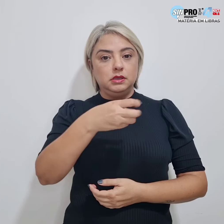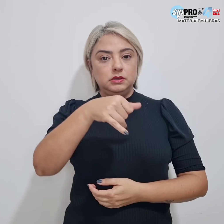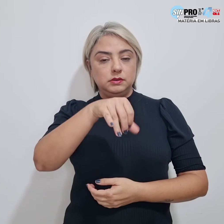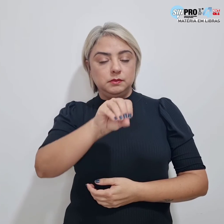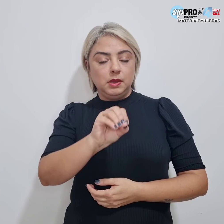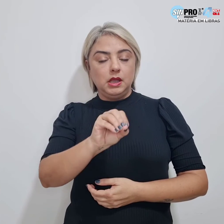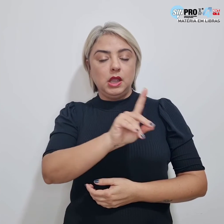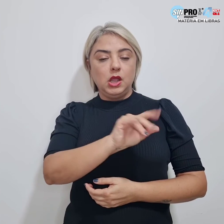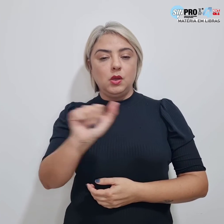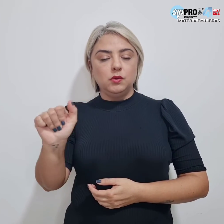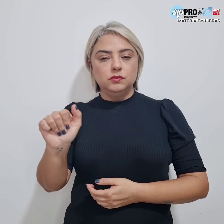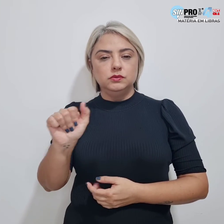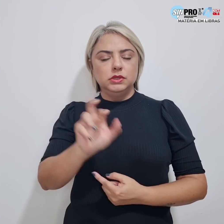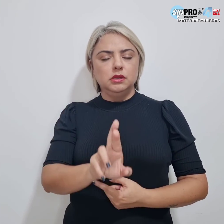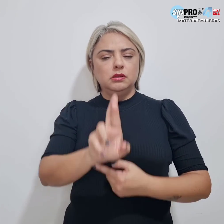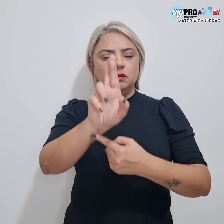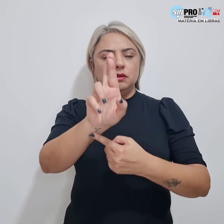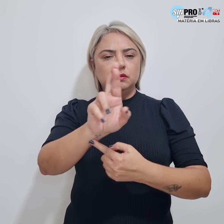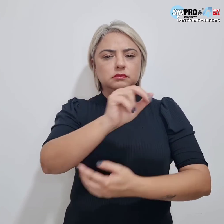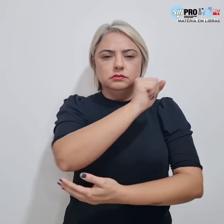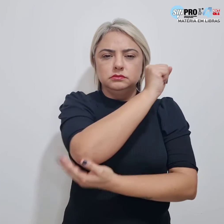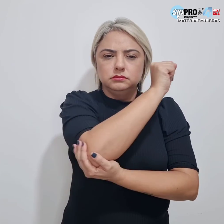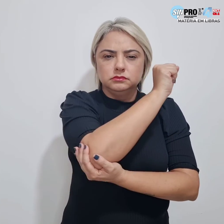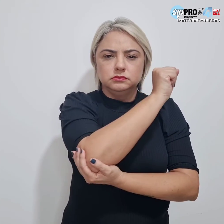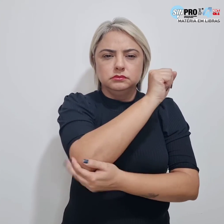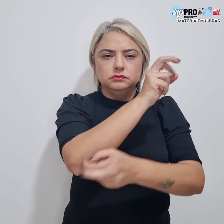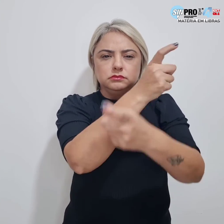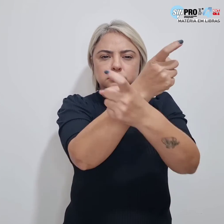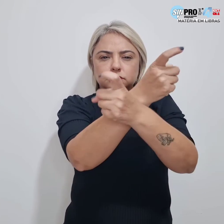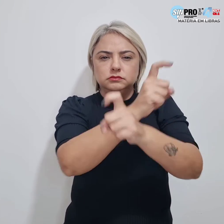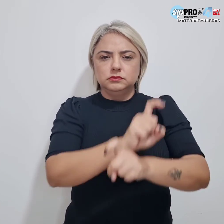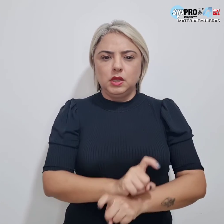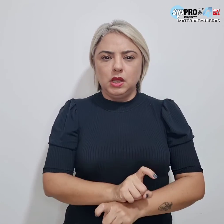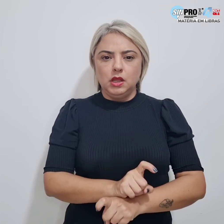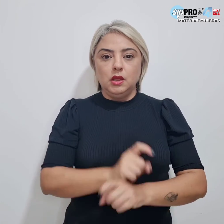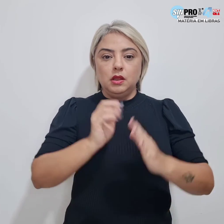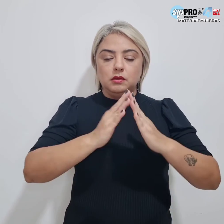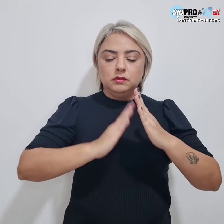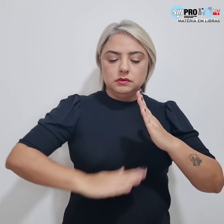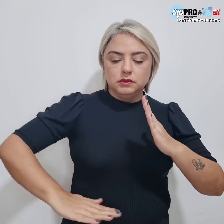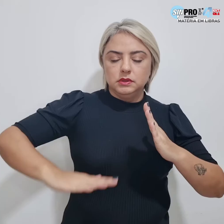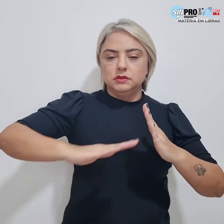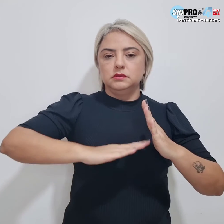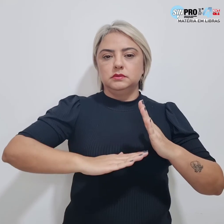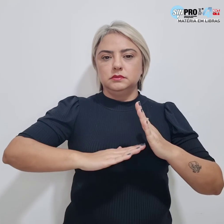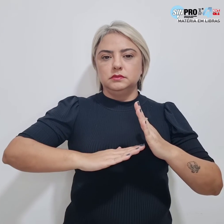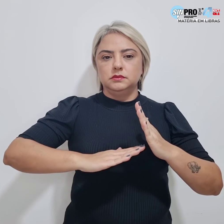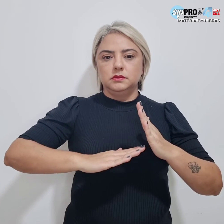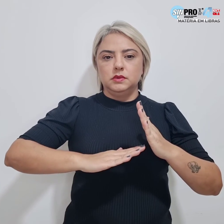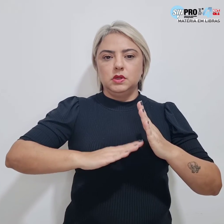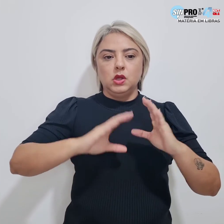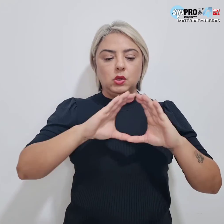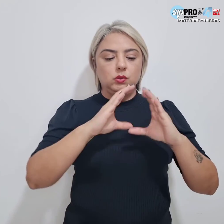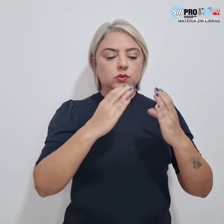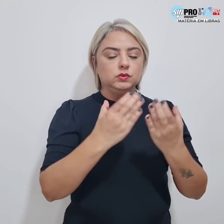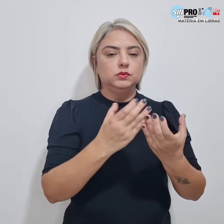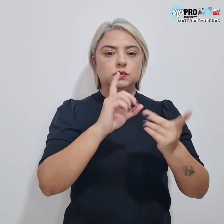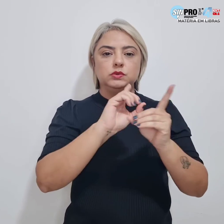data de referência da resistência dos quilombos, dos terreiros de candomblé, dos grupos de capoeira e